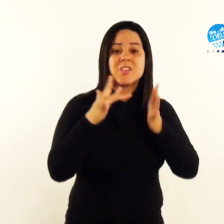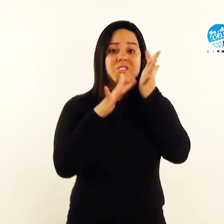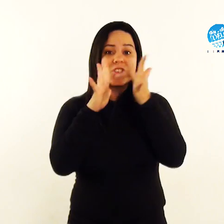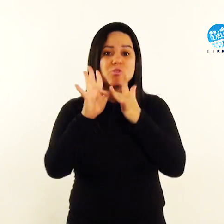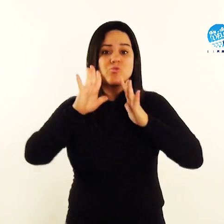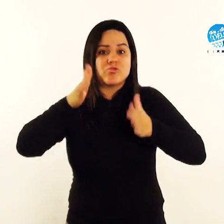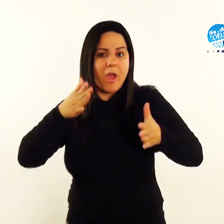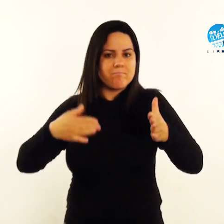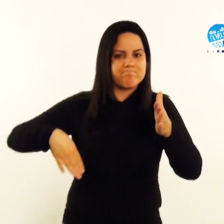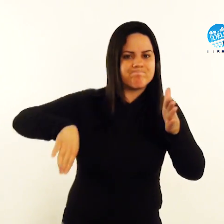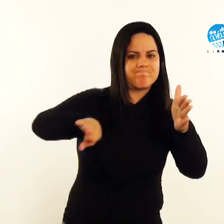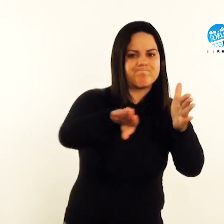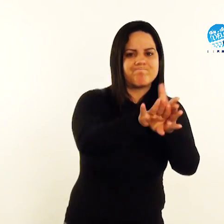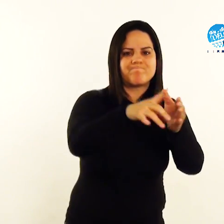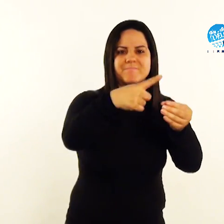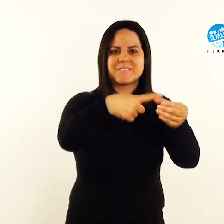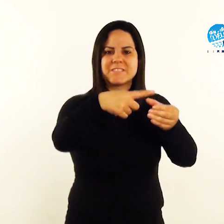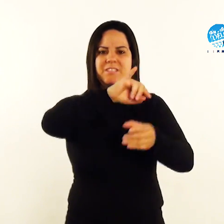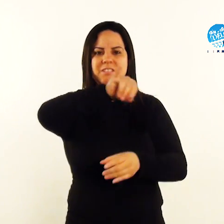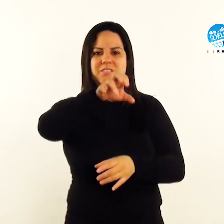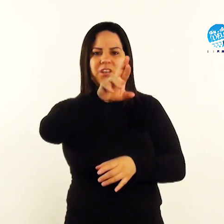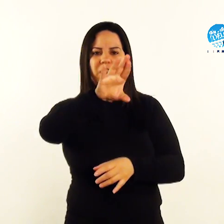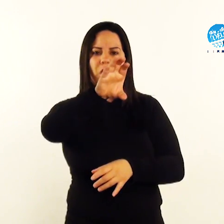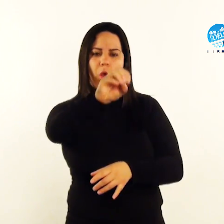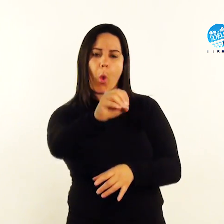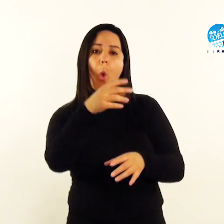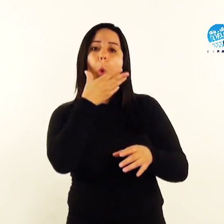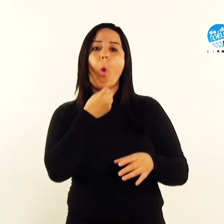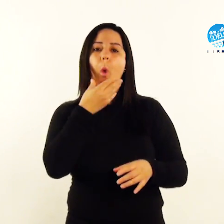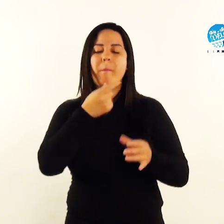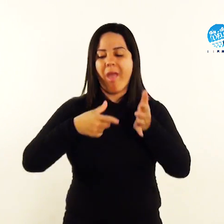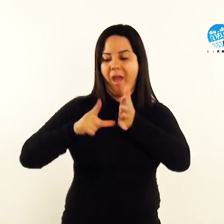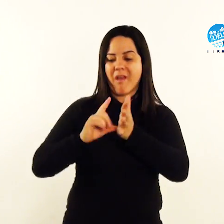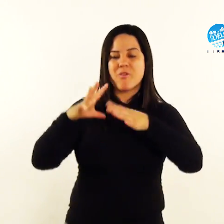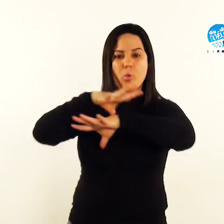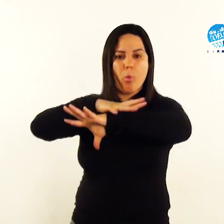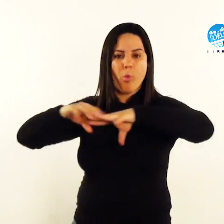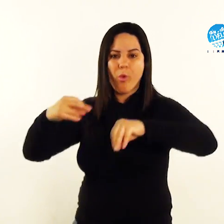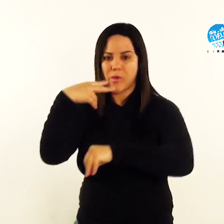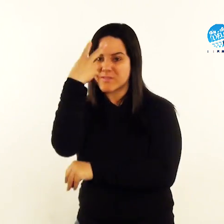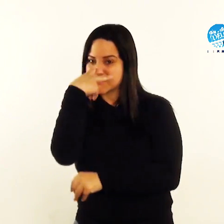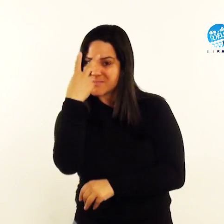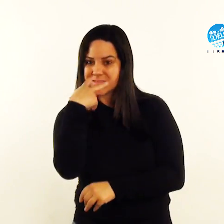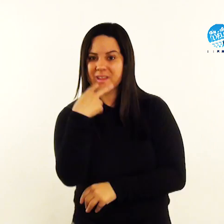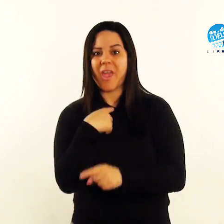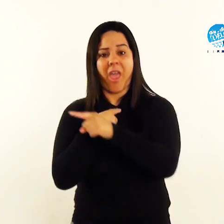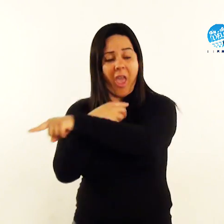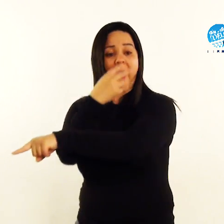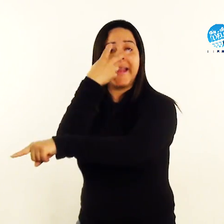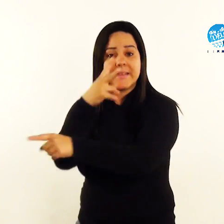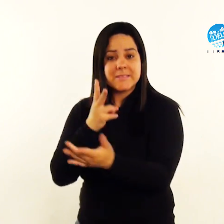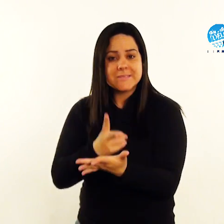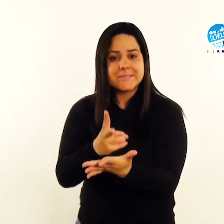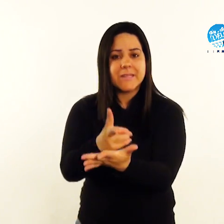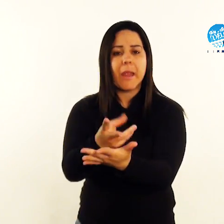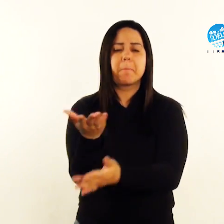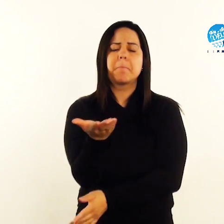Jesus estava chegando na cidade de Jericó, aquele homem que tinha curado o cego, aquele cego que fica fazendo ponto